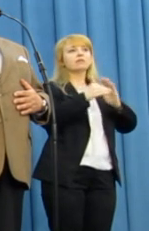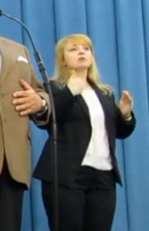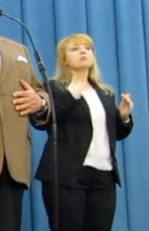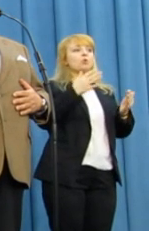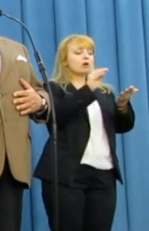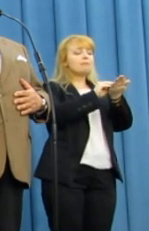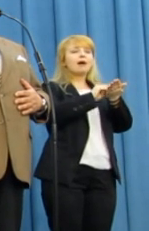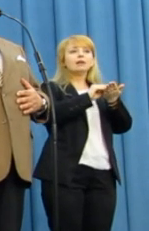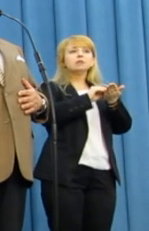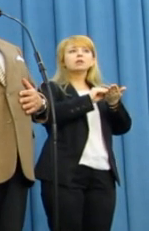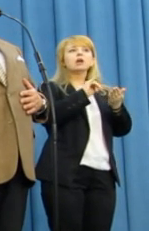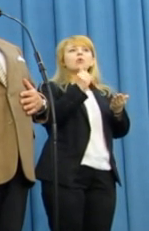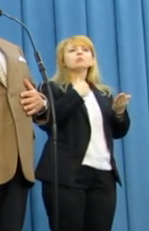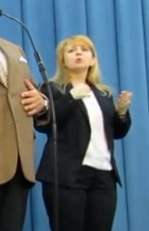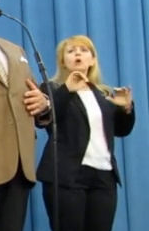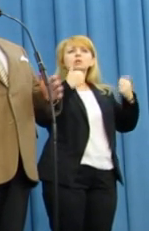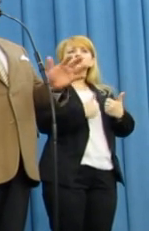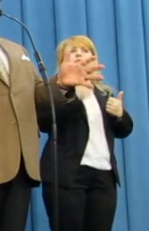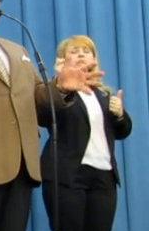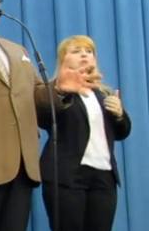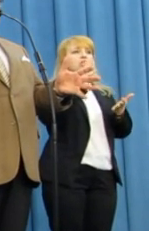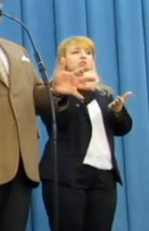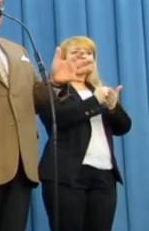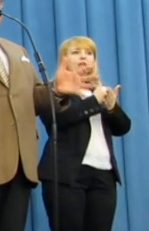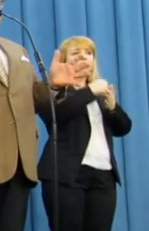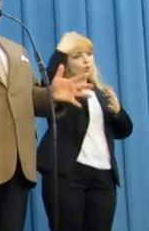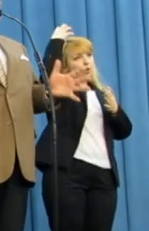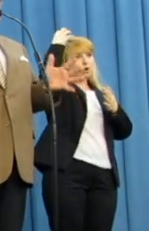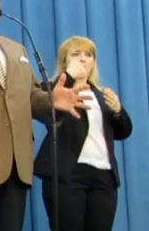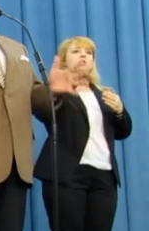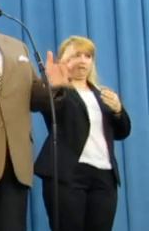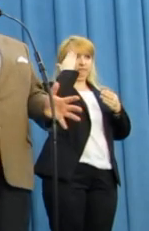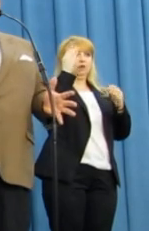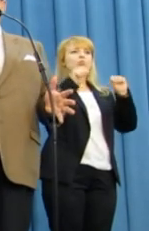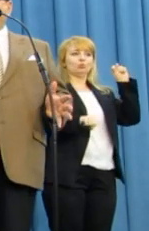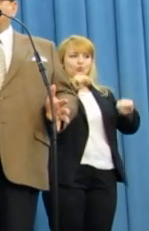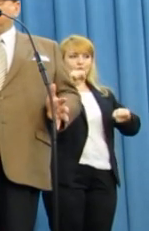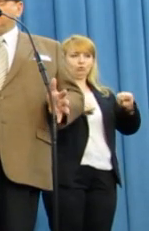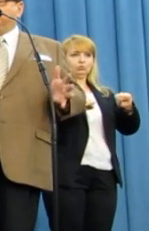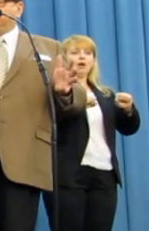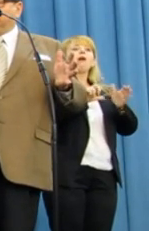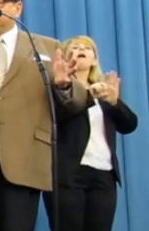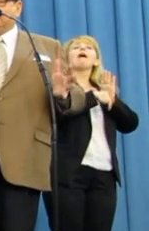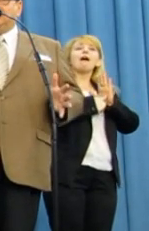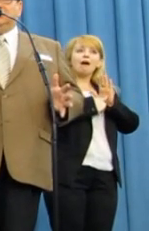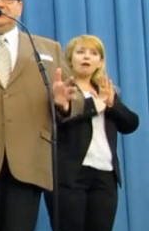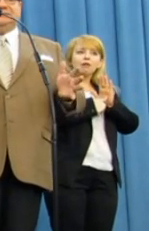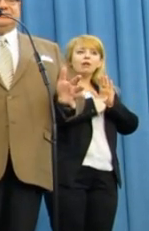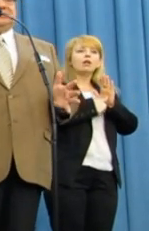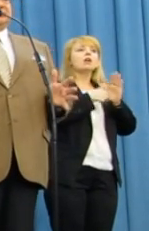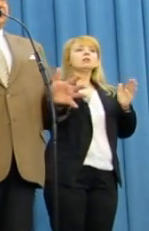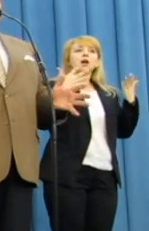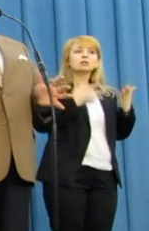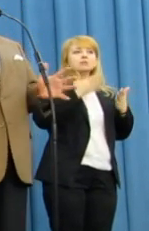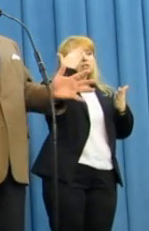materiałach określił ich status świadka koronnego, to sąd określa. Ja oczywiście również chcę, drodzy Państwo, abym znał